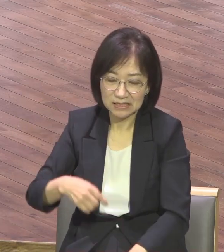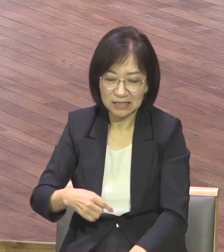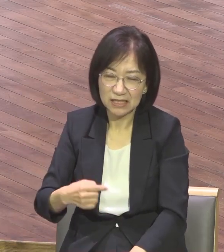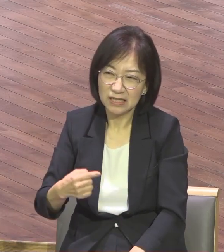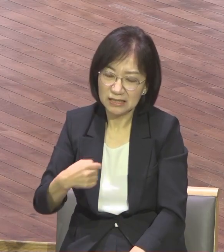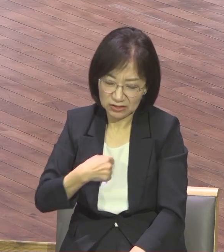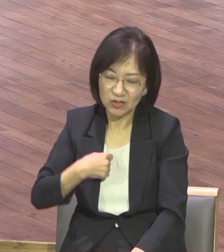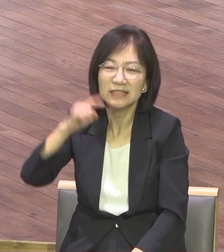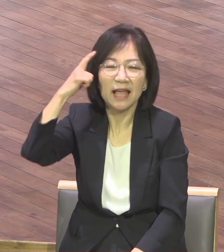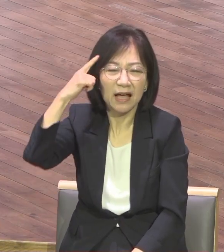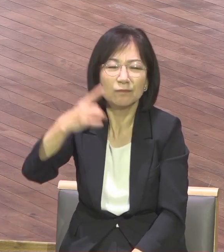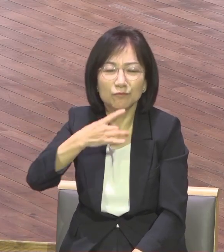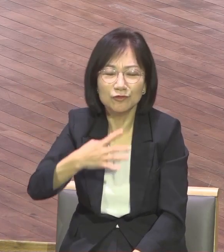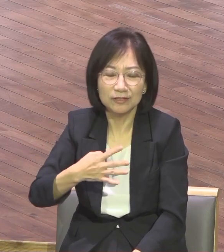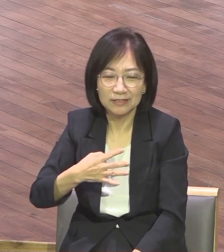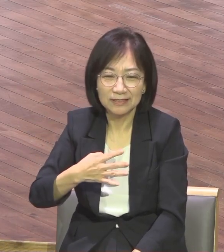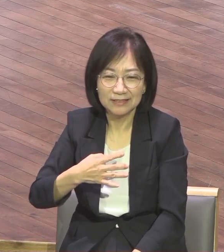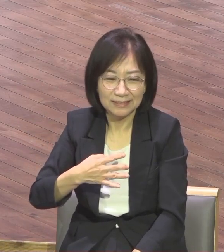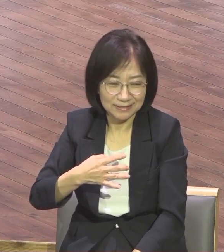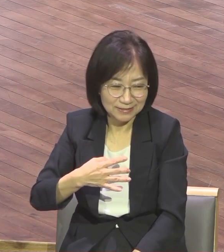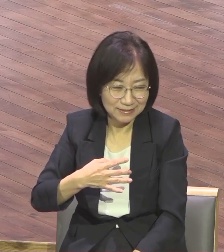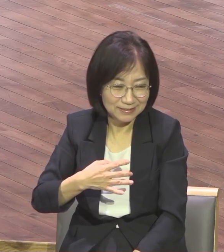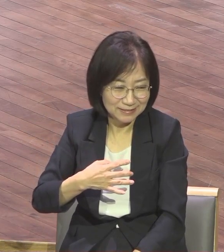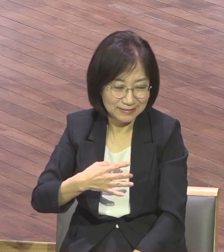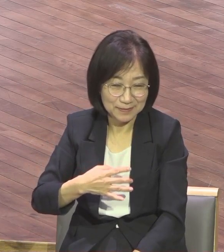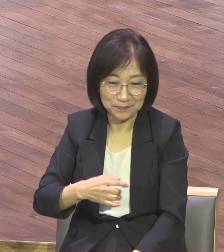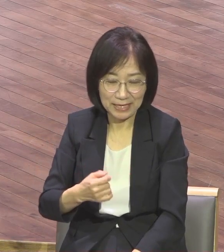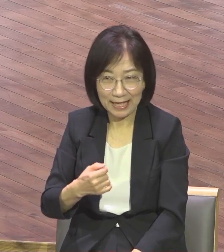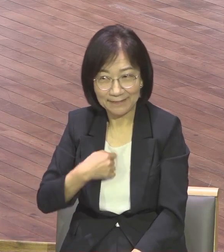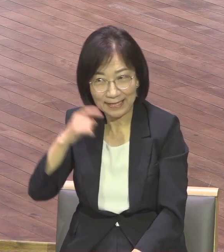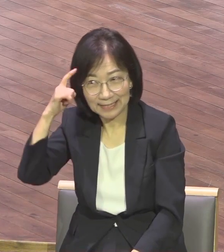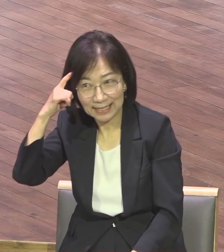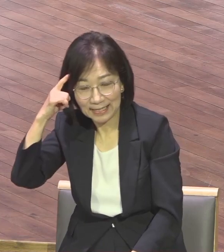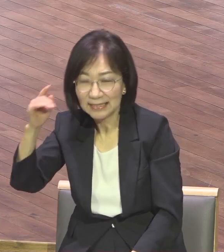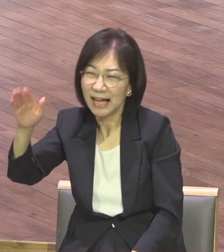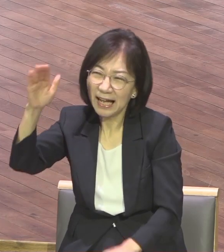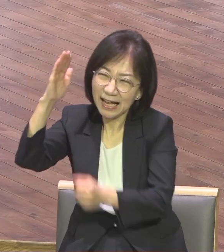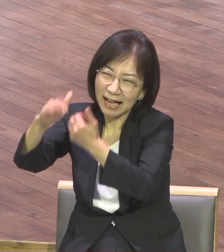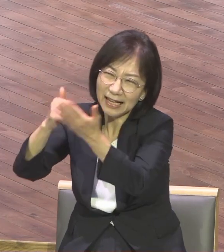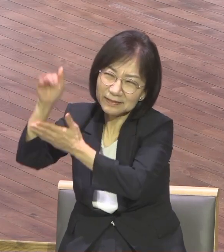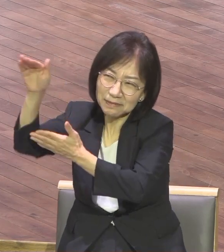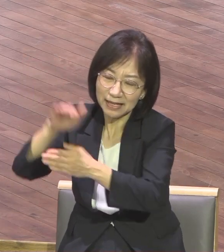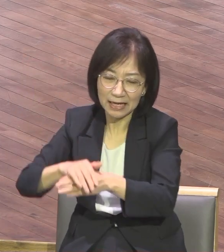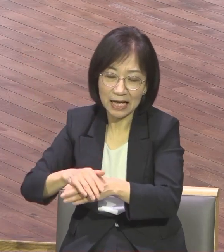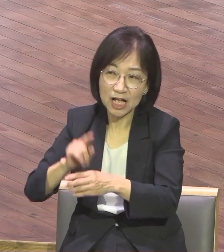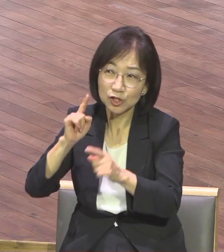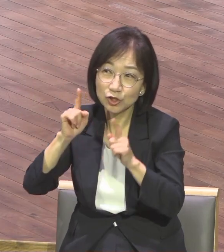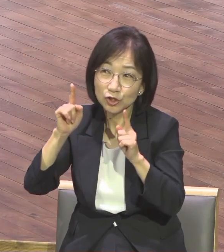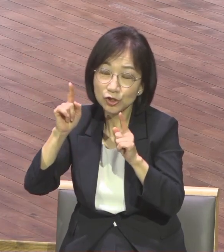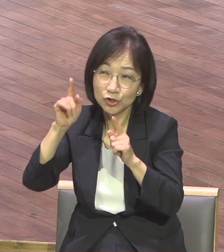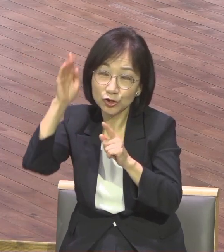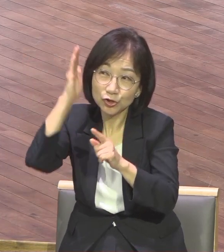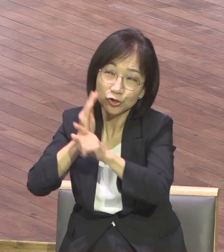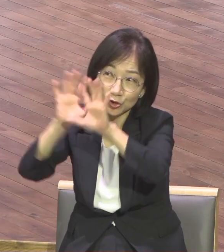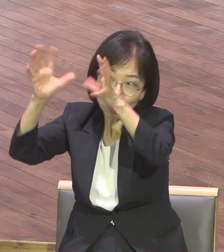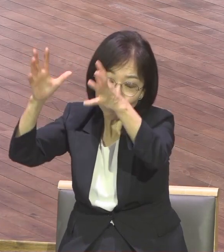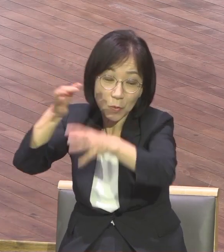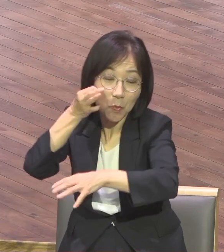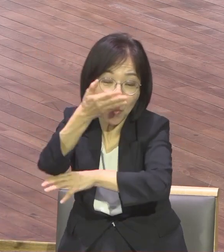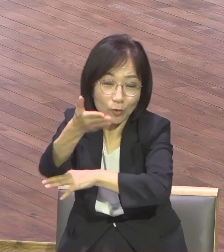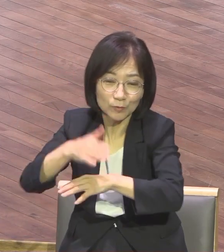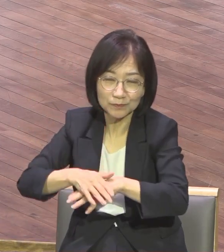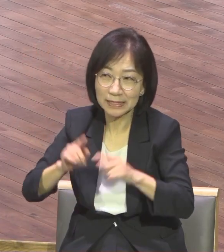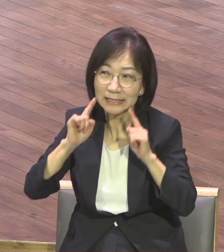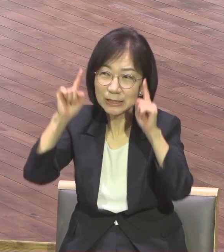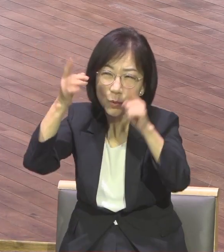아, 문 열어보면 지옥 한번 보여줘 천국 보여주면 끝날 줄 가지고 왜 이렇게 선교사의 사대를 무덤이 되는 태국을